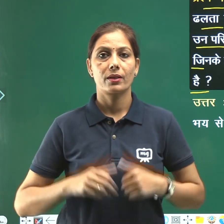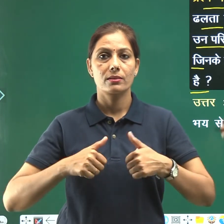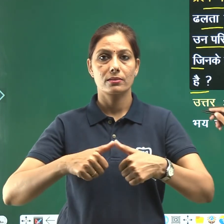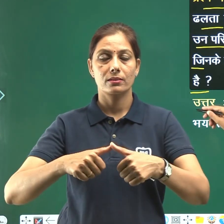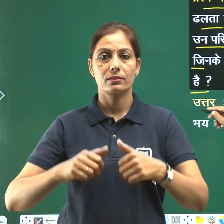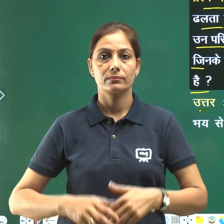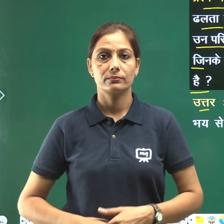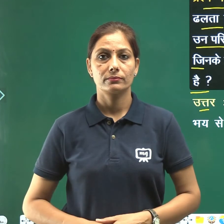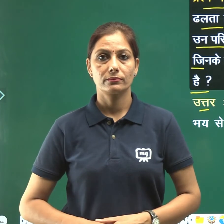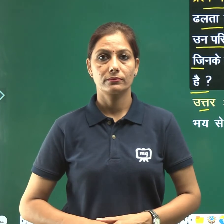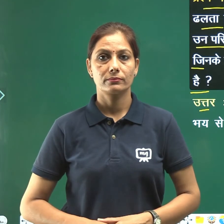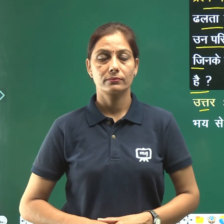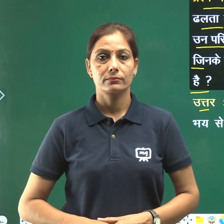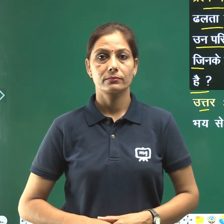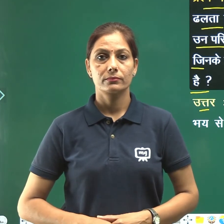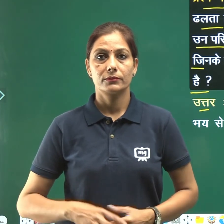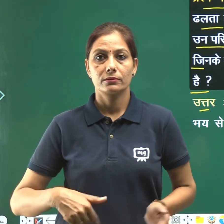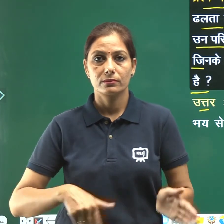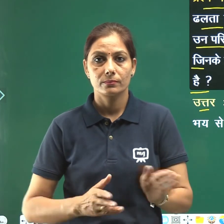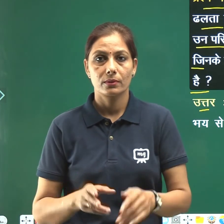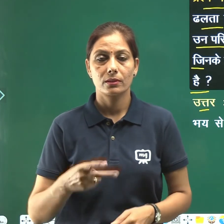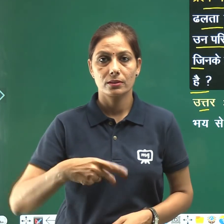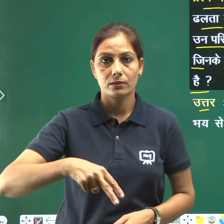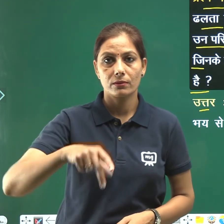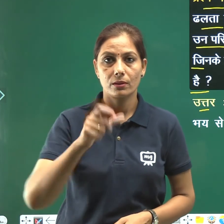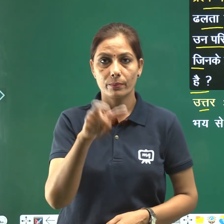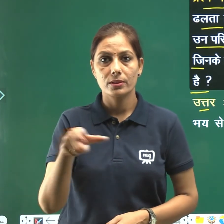उत्तर है पथिक